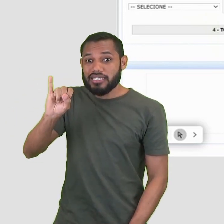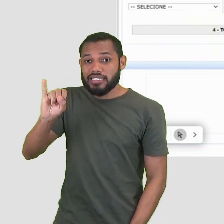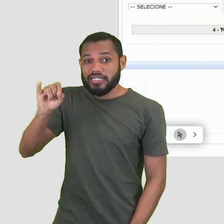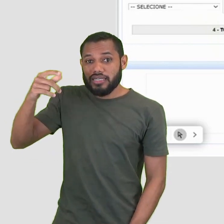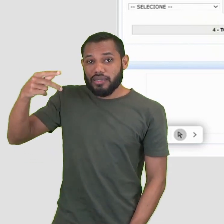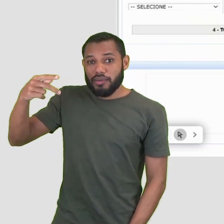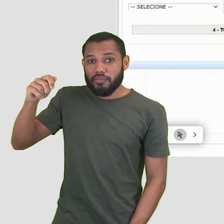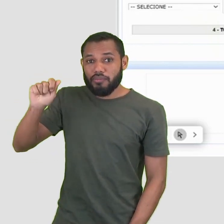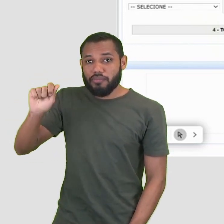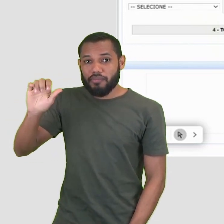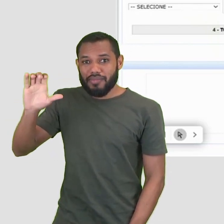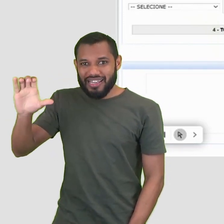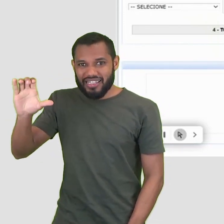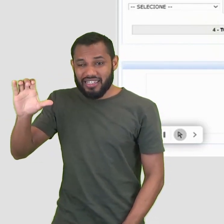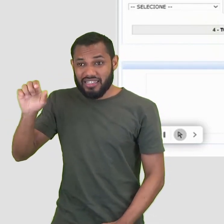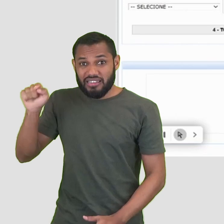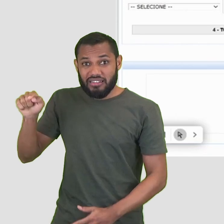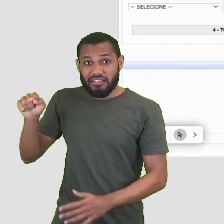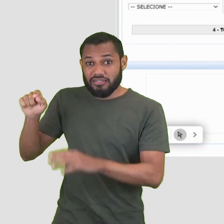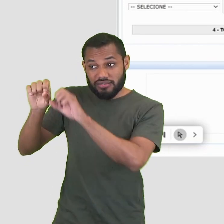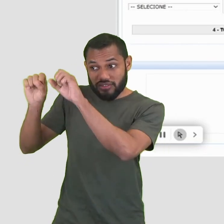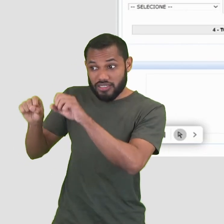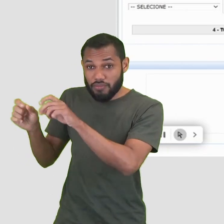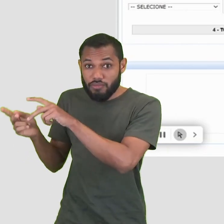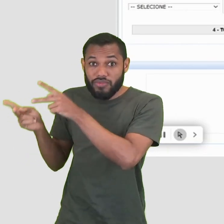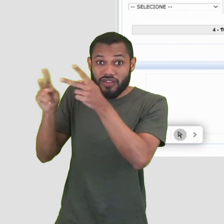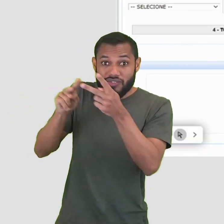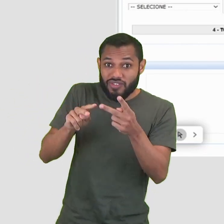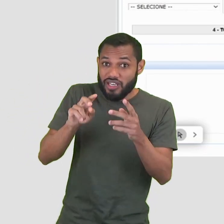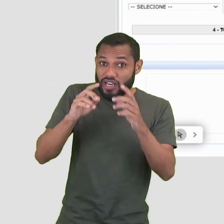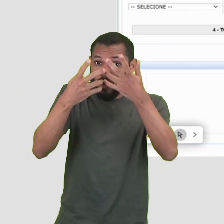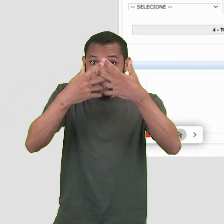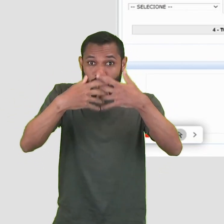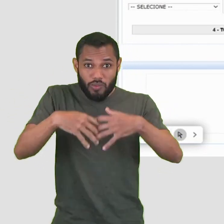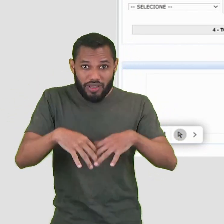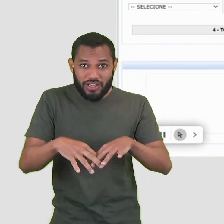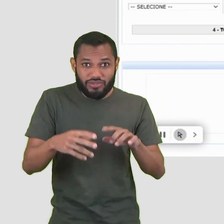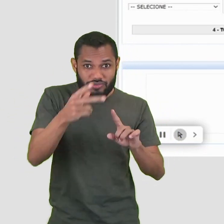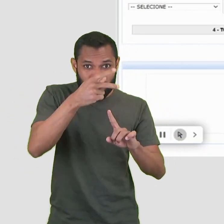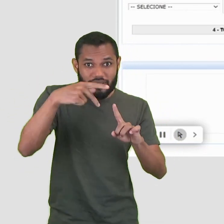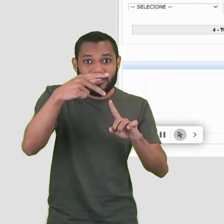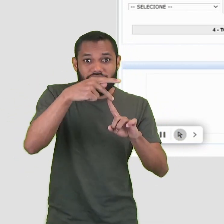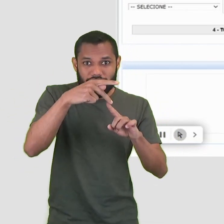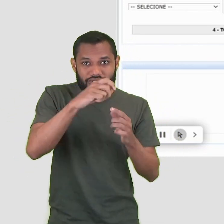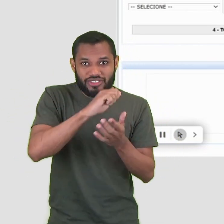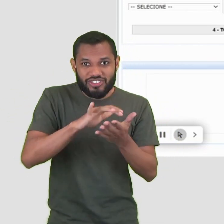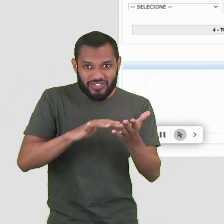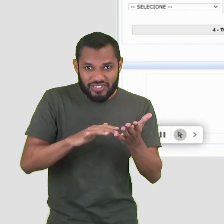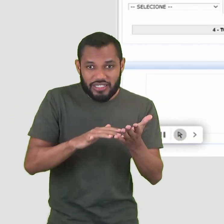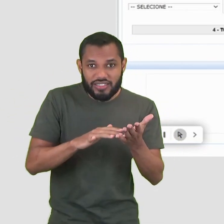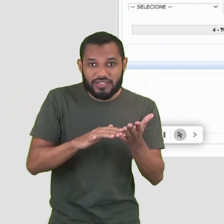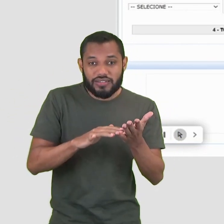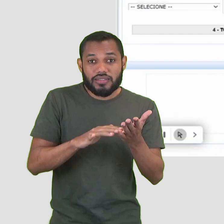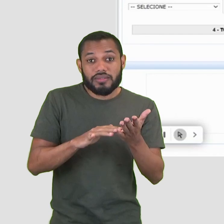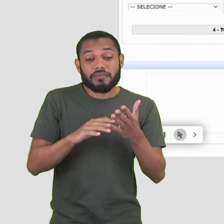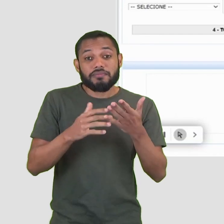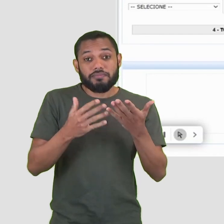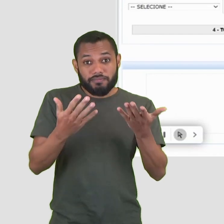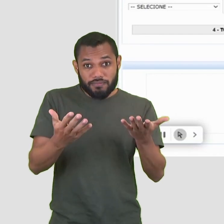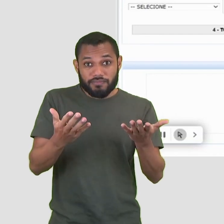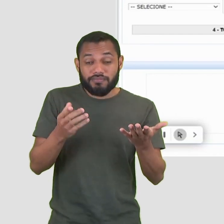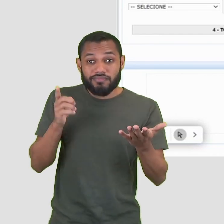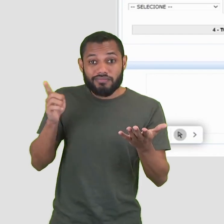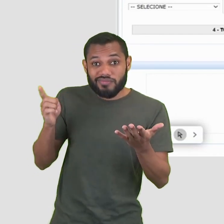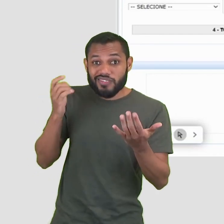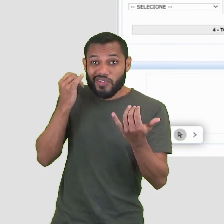automatizadas aqui, né, para o planejamento, elas são puxadas para esse planejamento, as informações da portaria, de acordo com informações